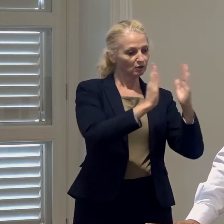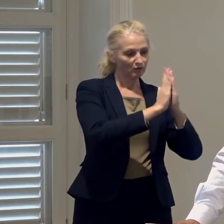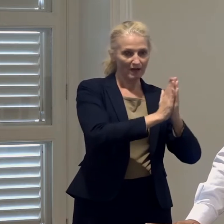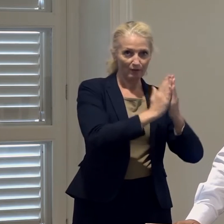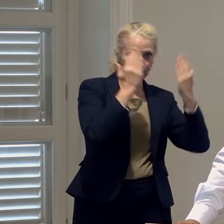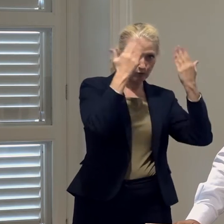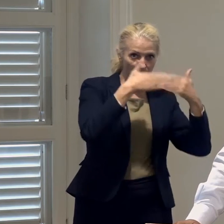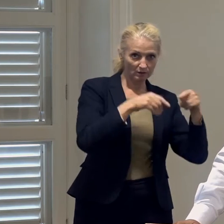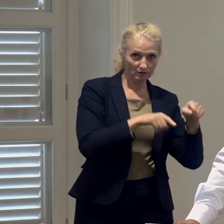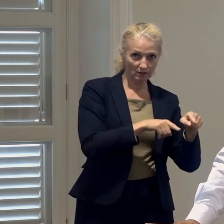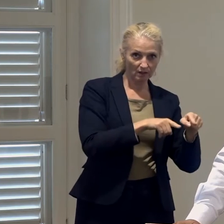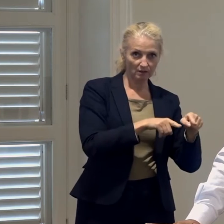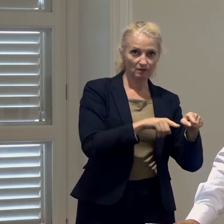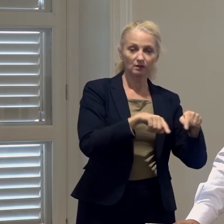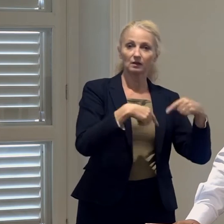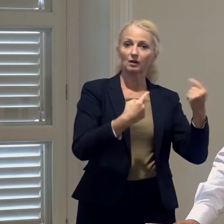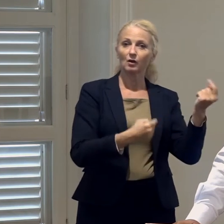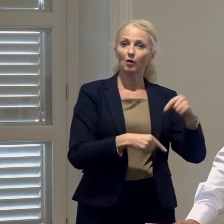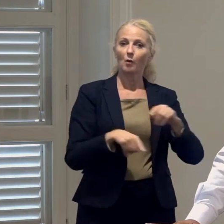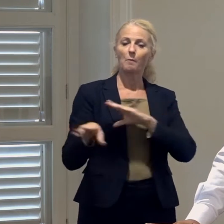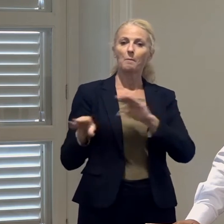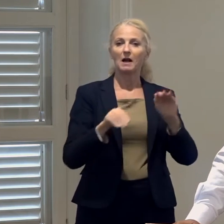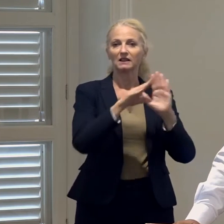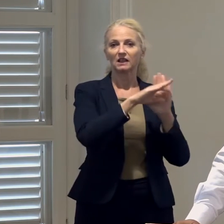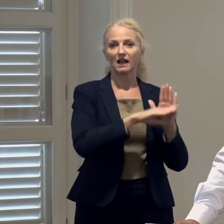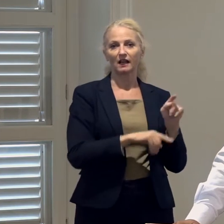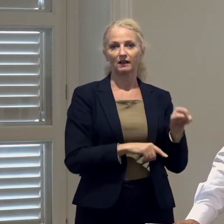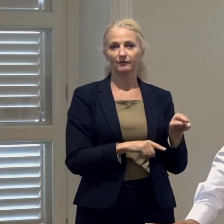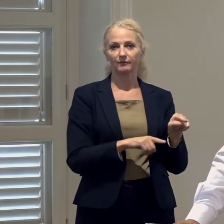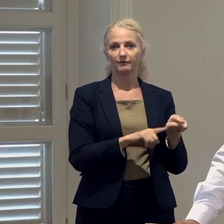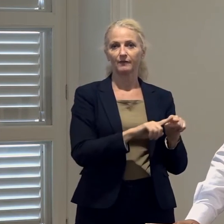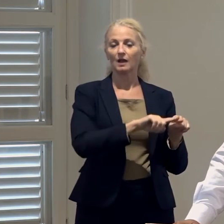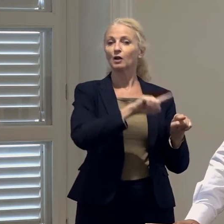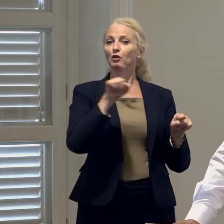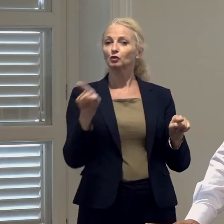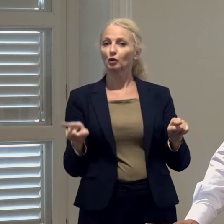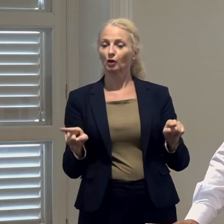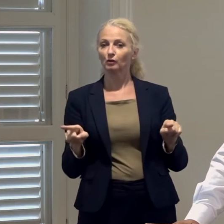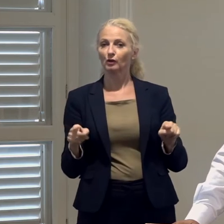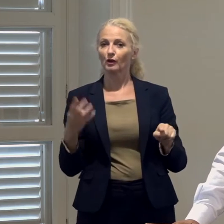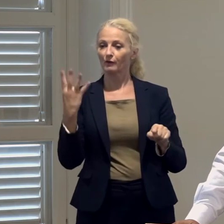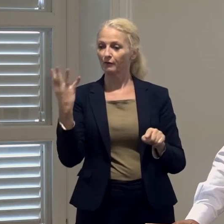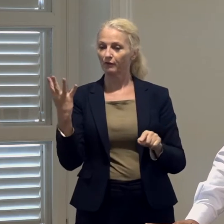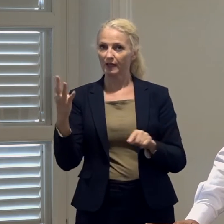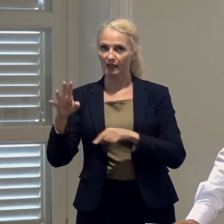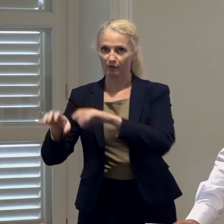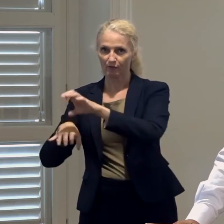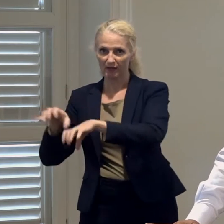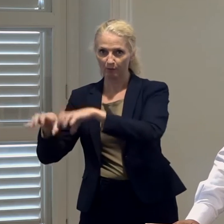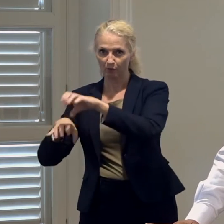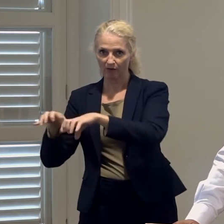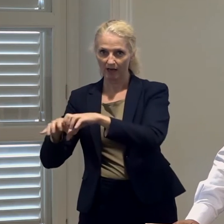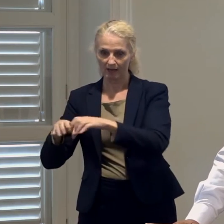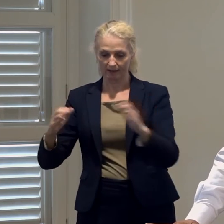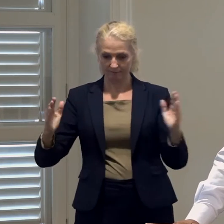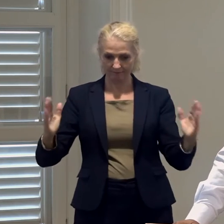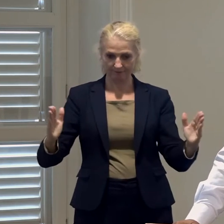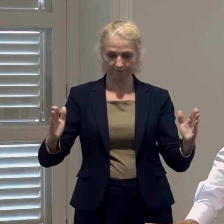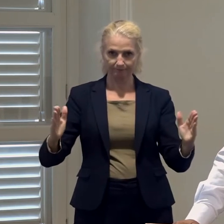kracht. Deze maatregelen zijn geldig tot en met 4 februari aanstaande.